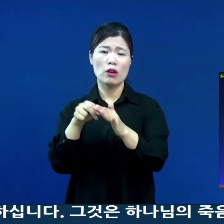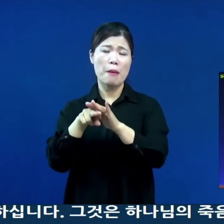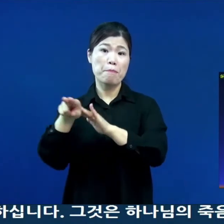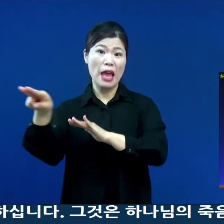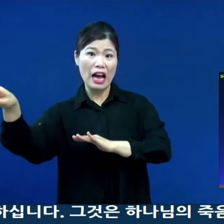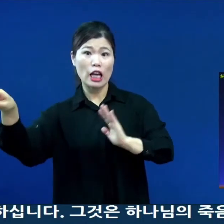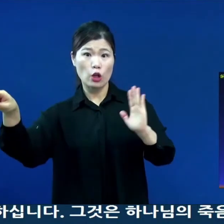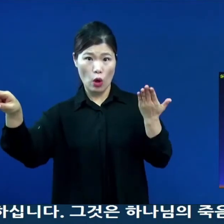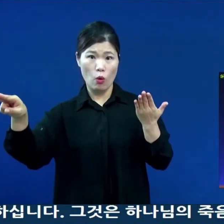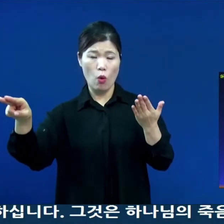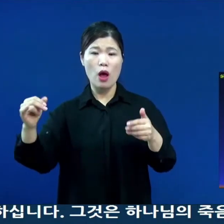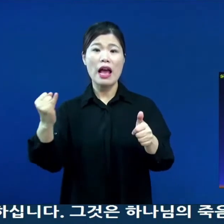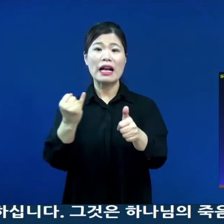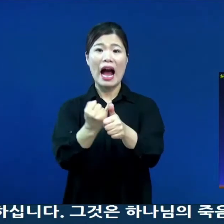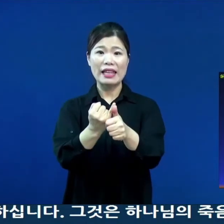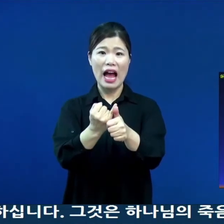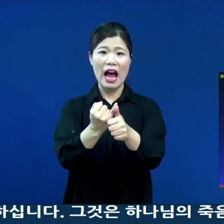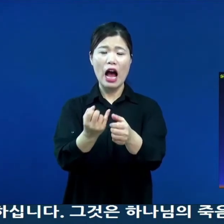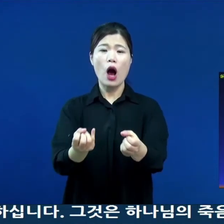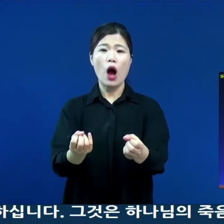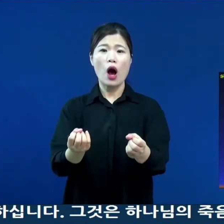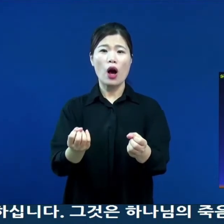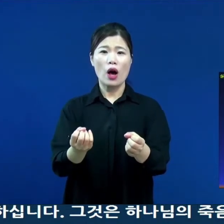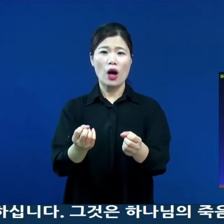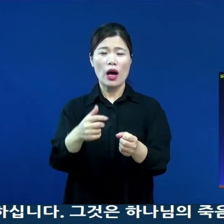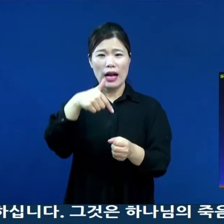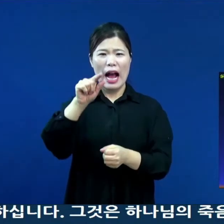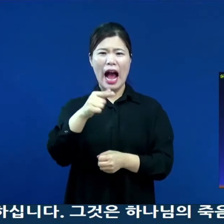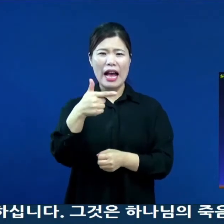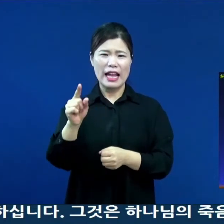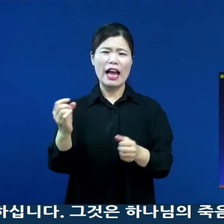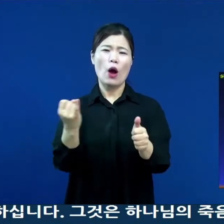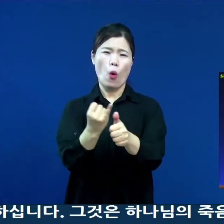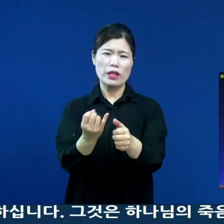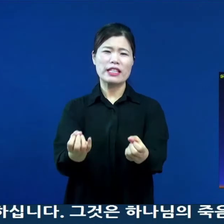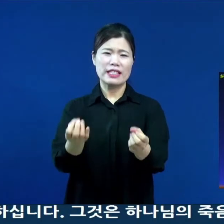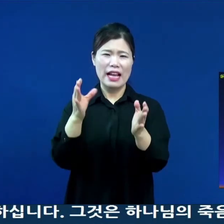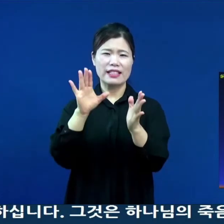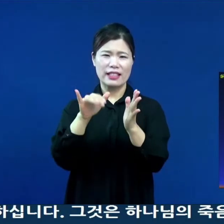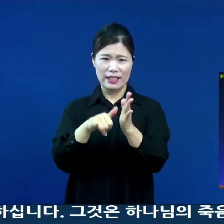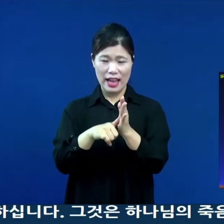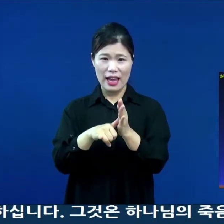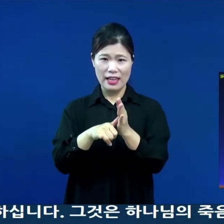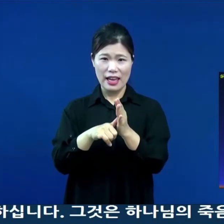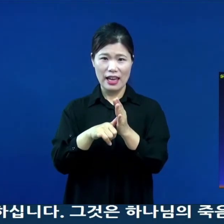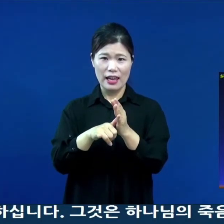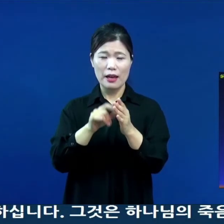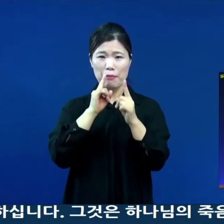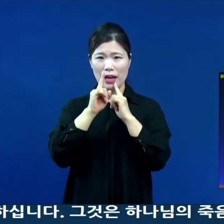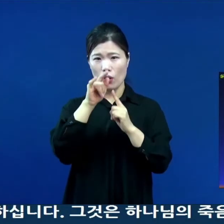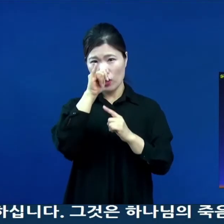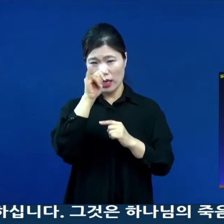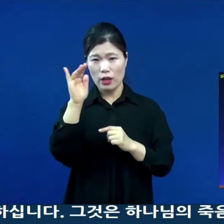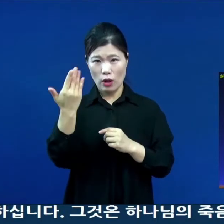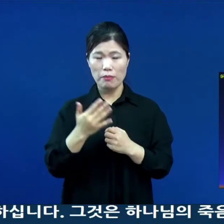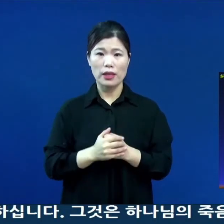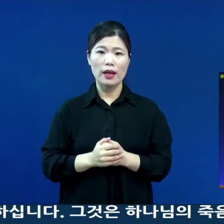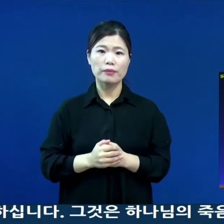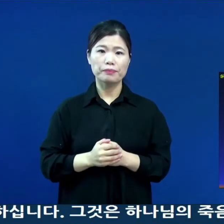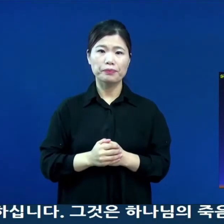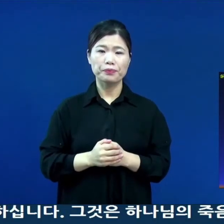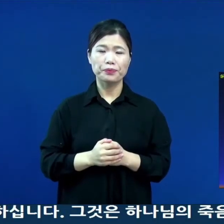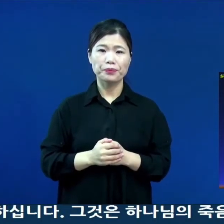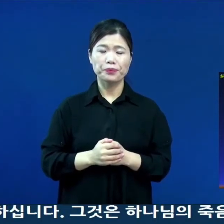가나의 혼인잔치 때 잠시 머뭇하신 것이다. 이렇게 연결하시면 되겠습니다. 자, 그 다음 얘기는 이제